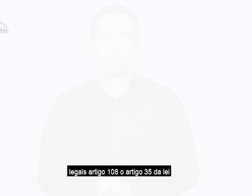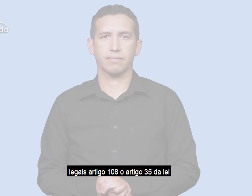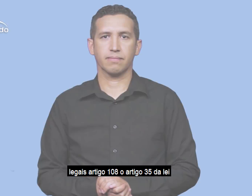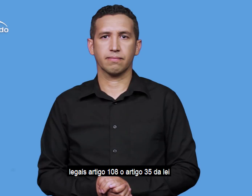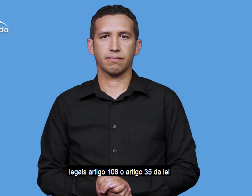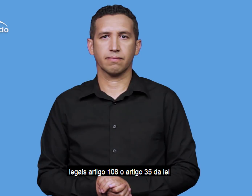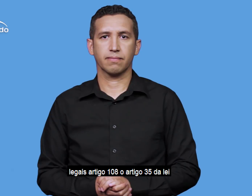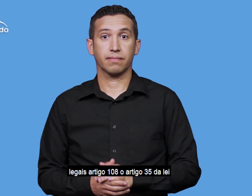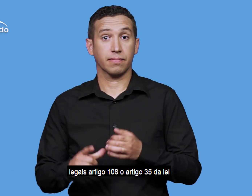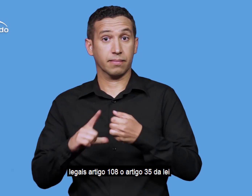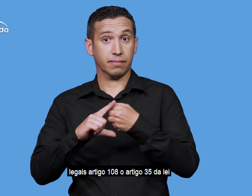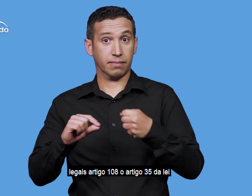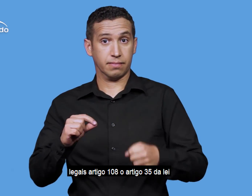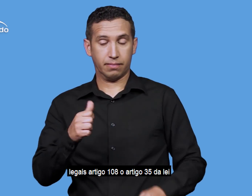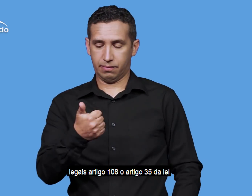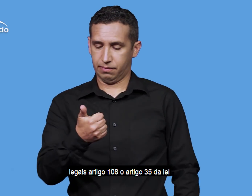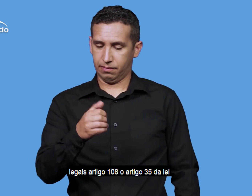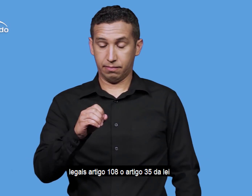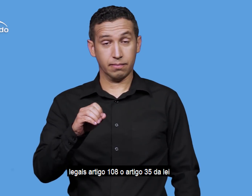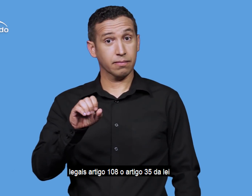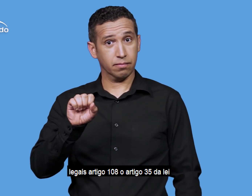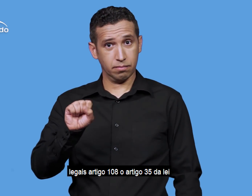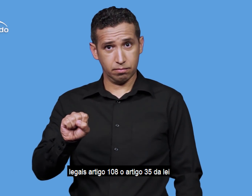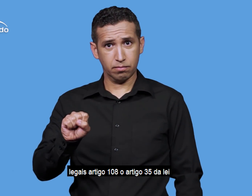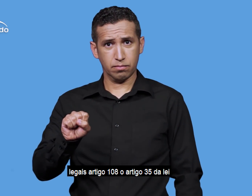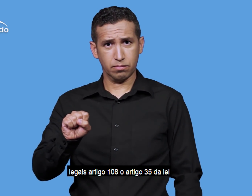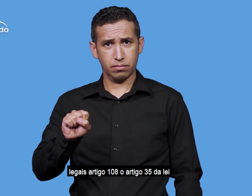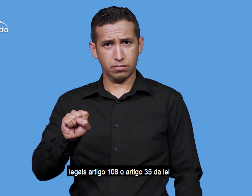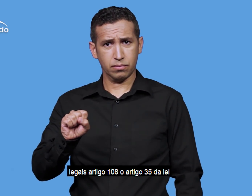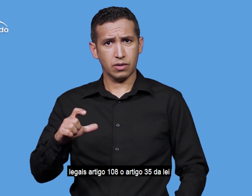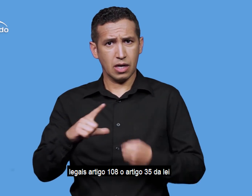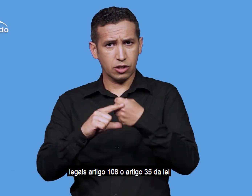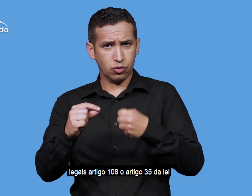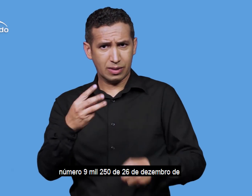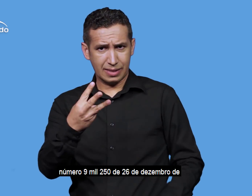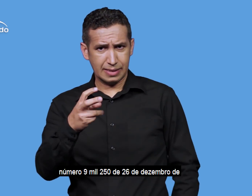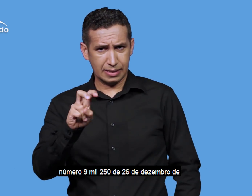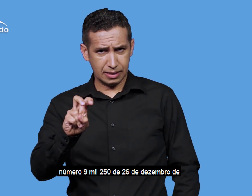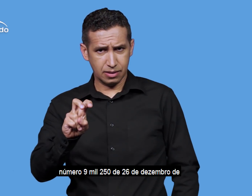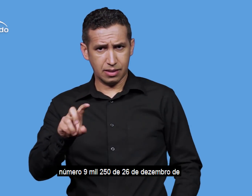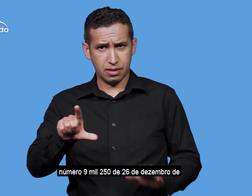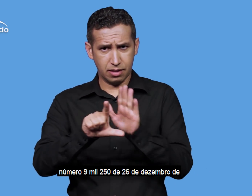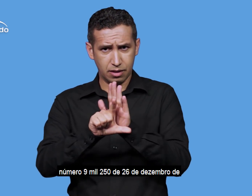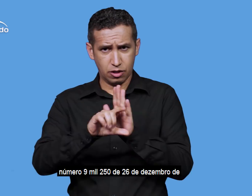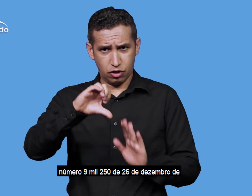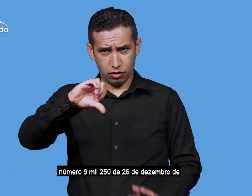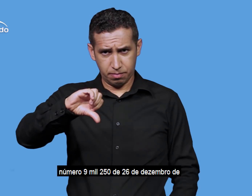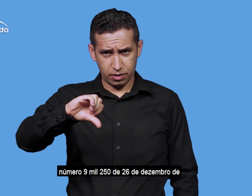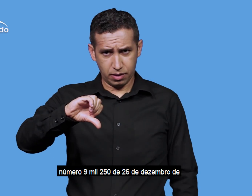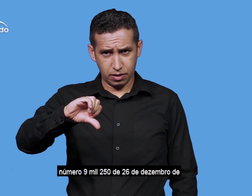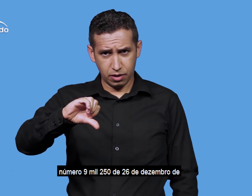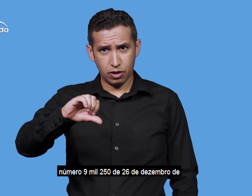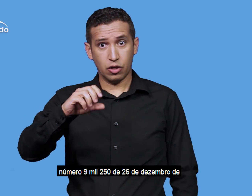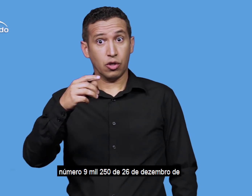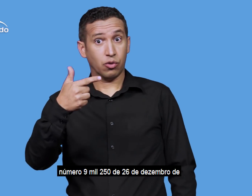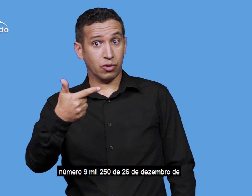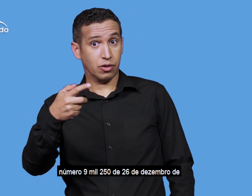artigo 108 o artigo 35 da lei número 9 mil 250 de